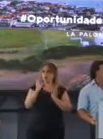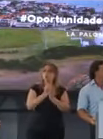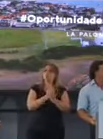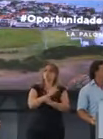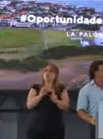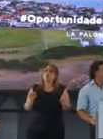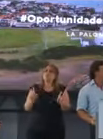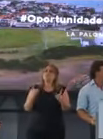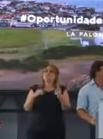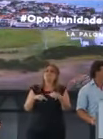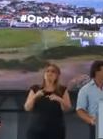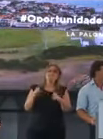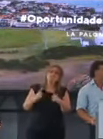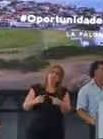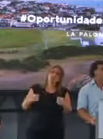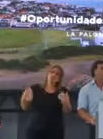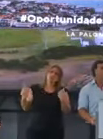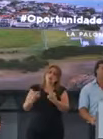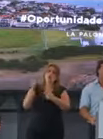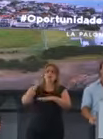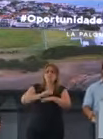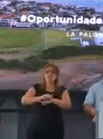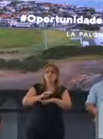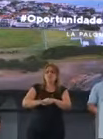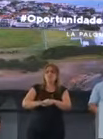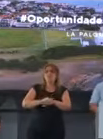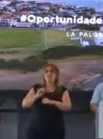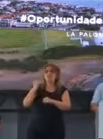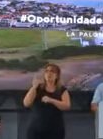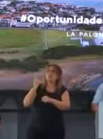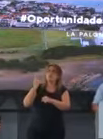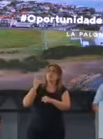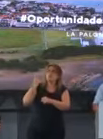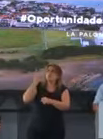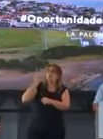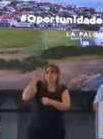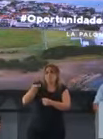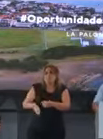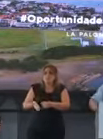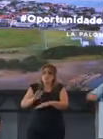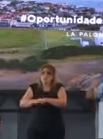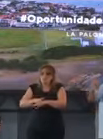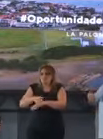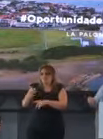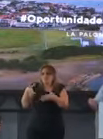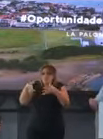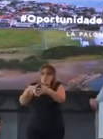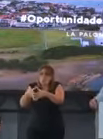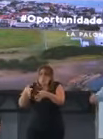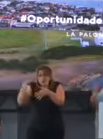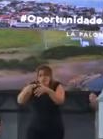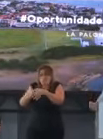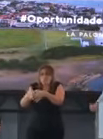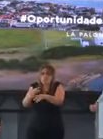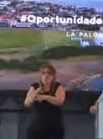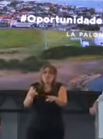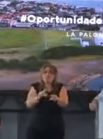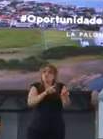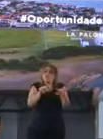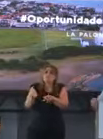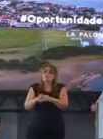No pueden pagar todos por el daño que hacen los pocos. No vale lo